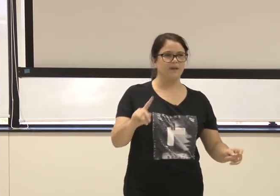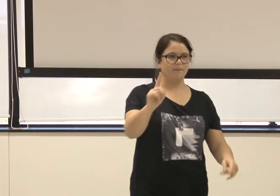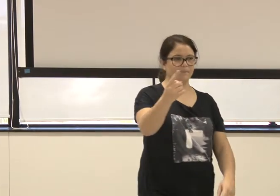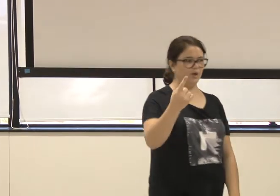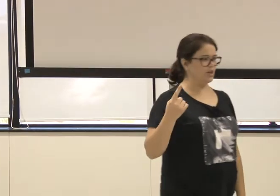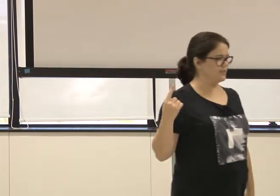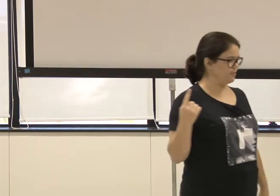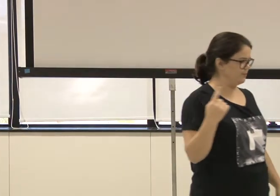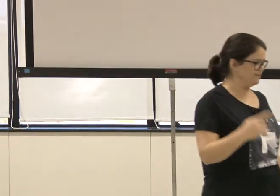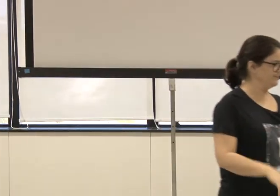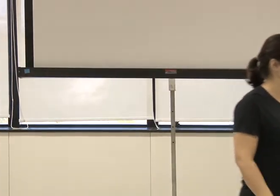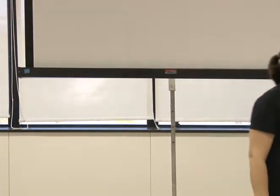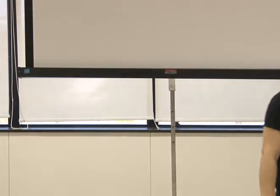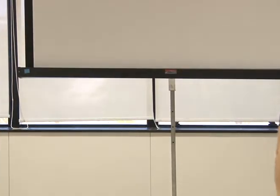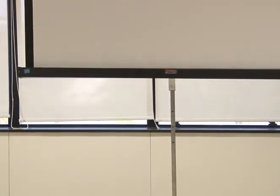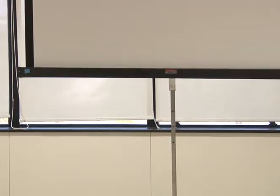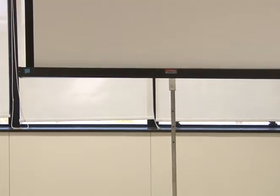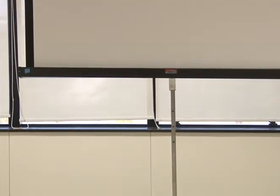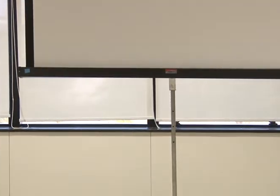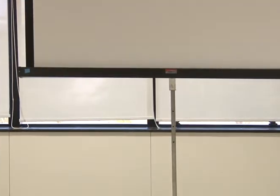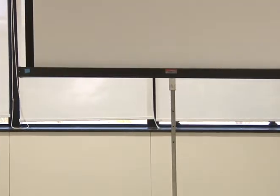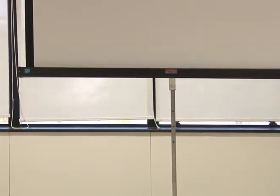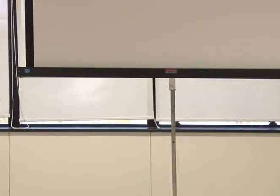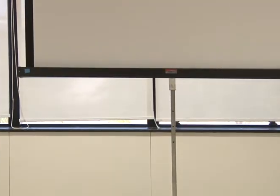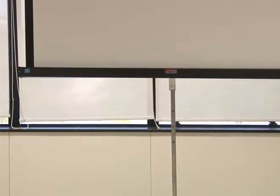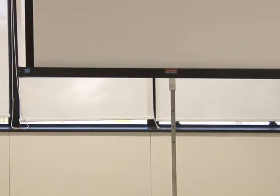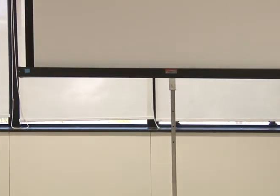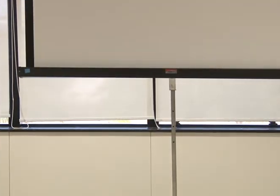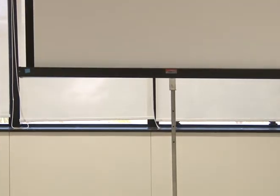Próxima. Próximo. Próximo que já vai dar meio-dia. Não.